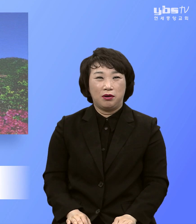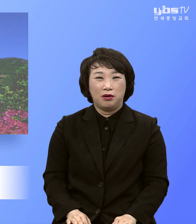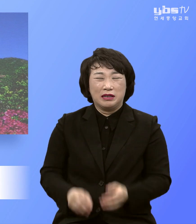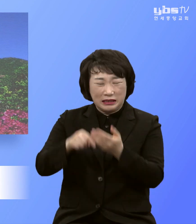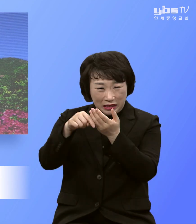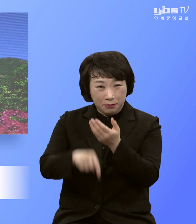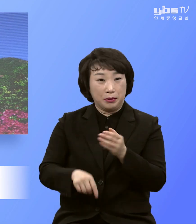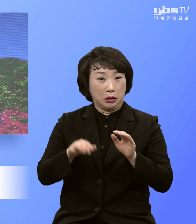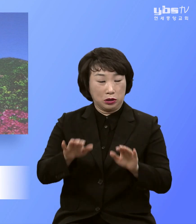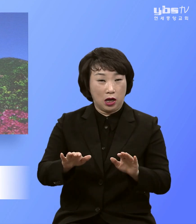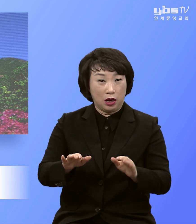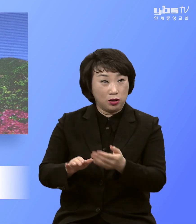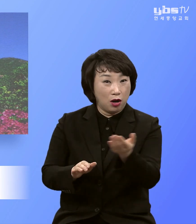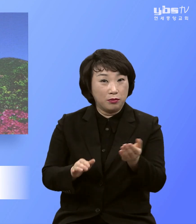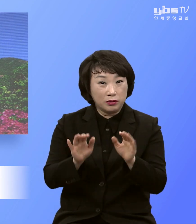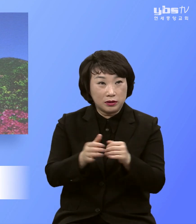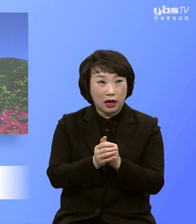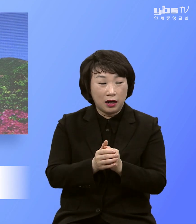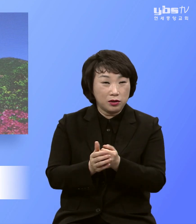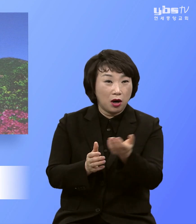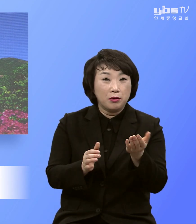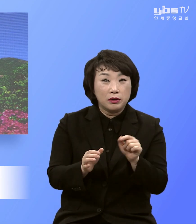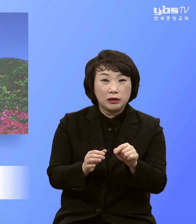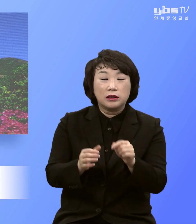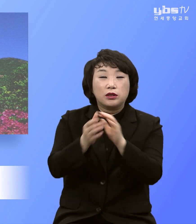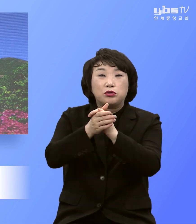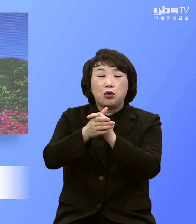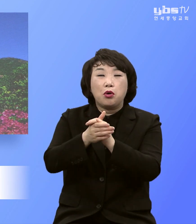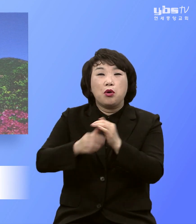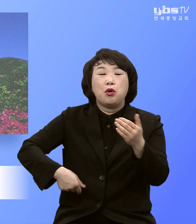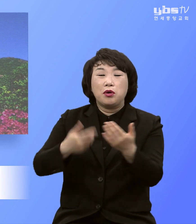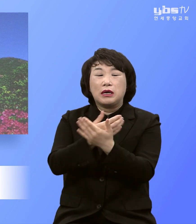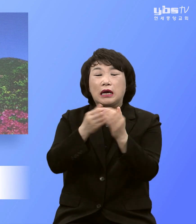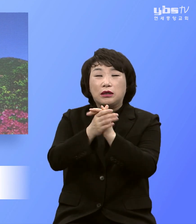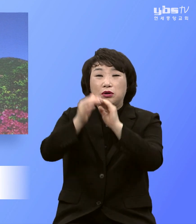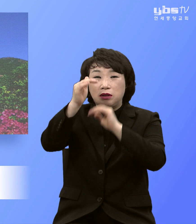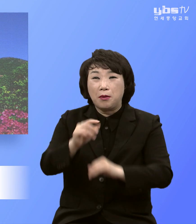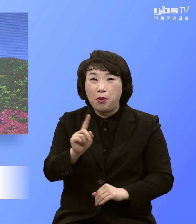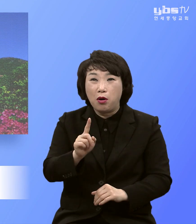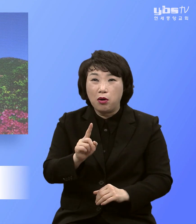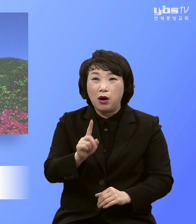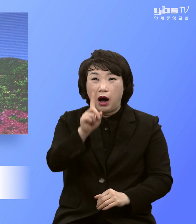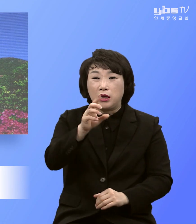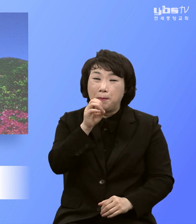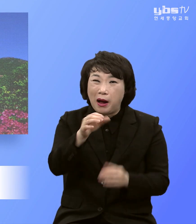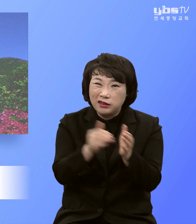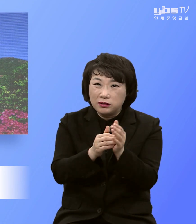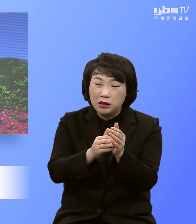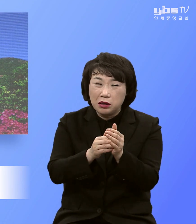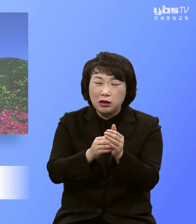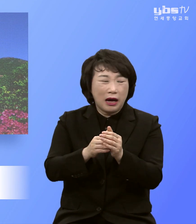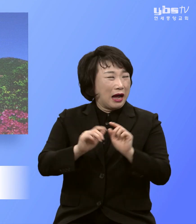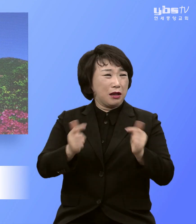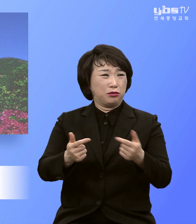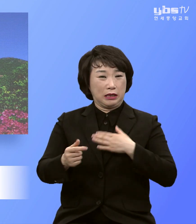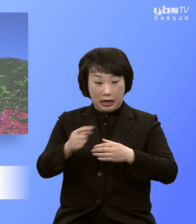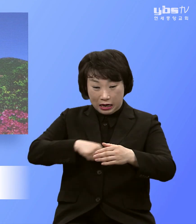근데 한마디 하고 지나가는 것이 아니라 내 속에 제사함 받았다고는